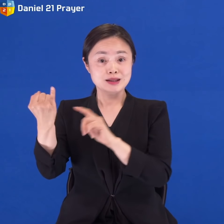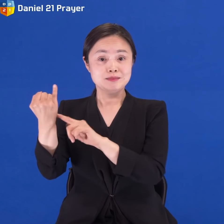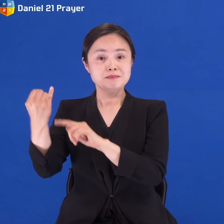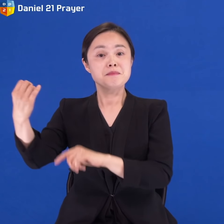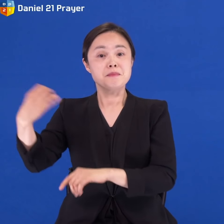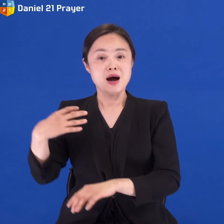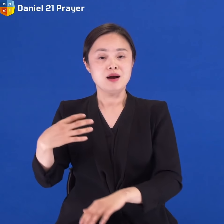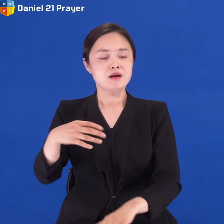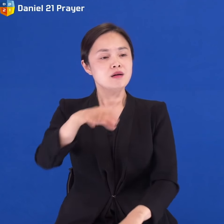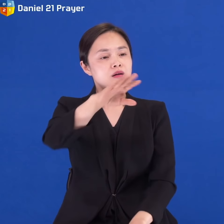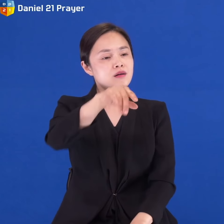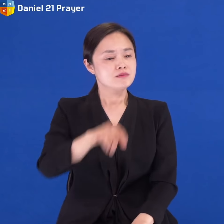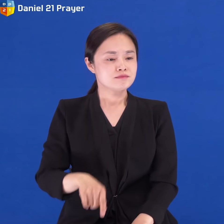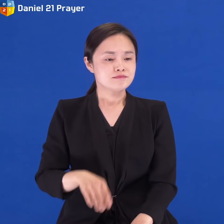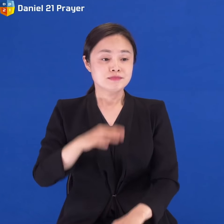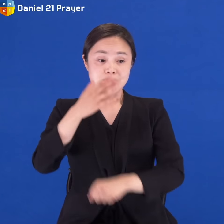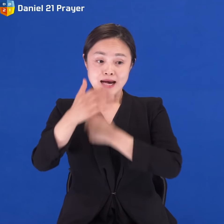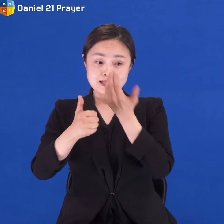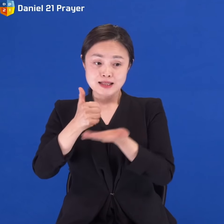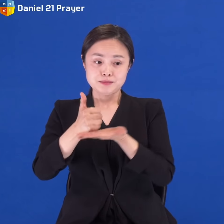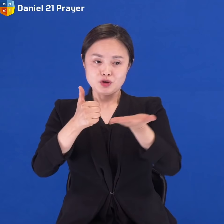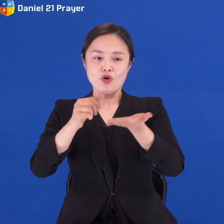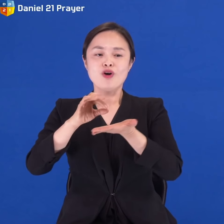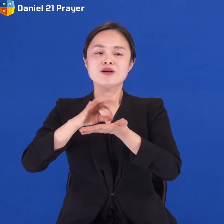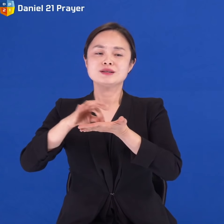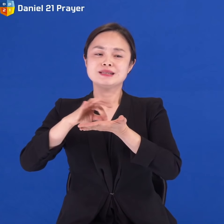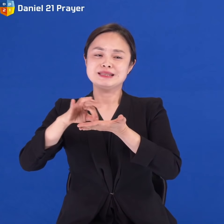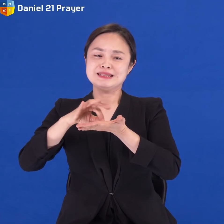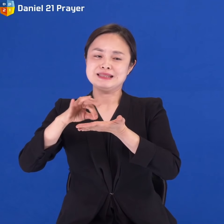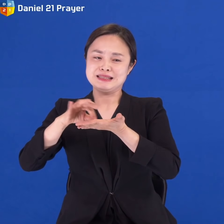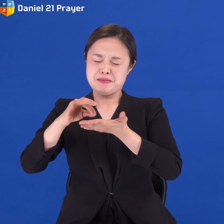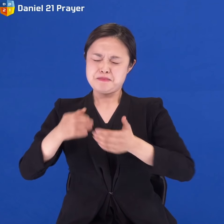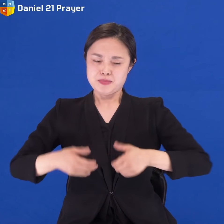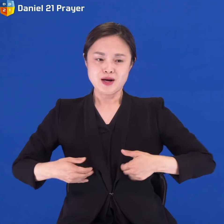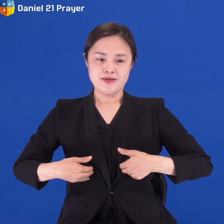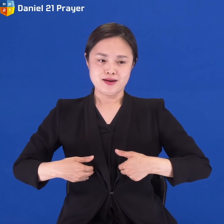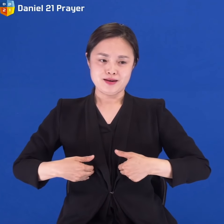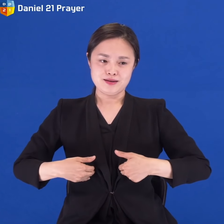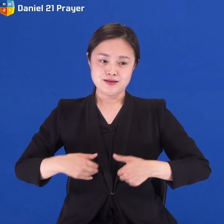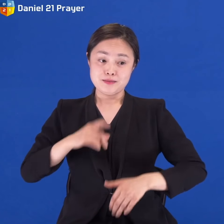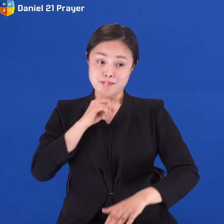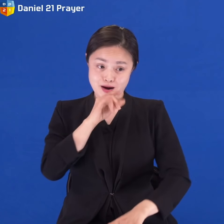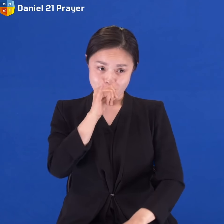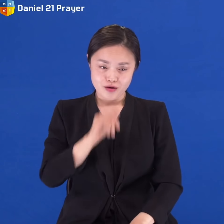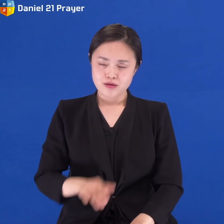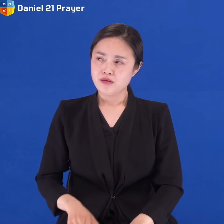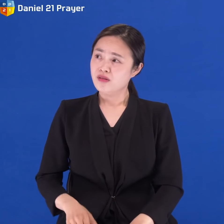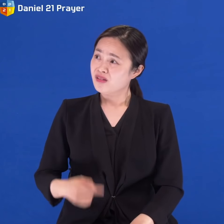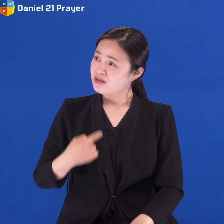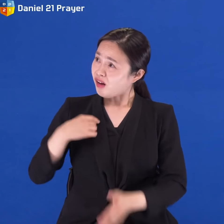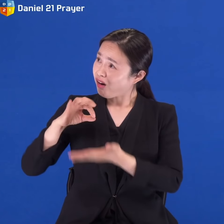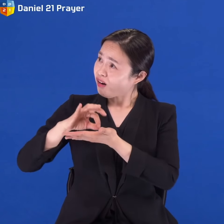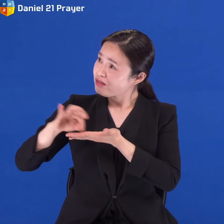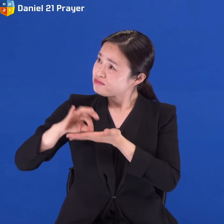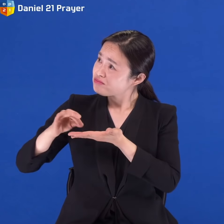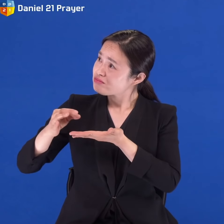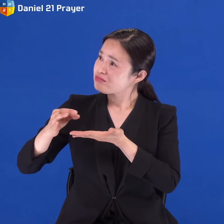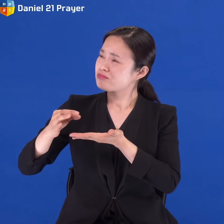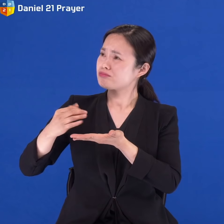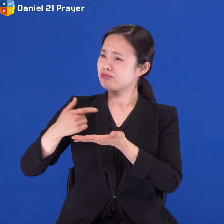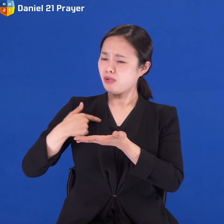저 쓰지 마세요. 쓰지 마시라고요. 쓸 때는 무슨 쓸 때예요. 지금 다 망가져 가고 있는데.